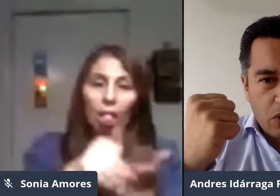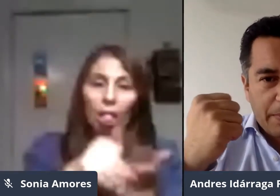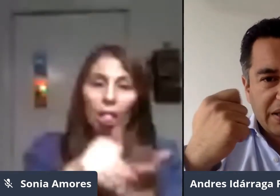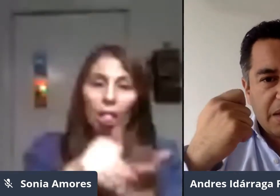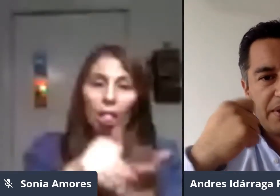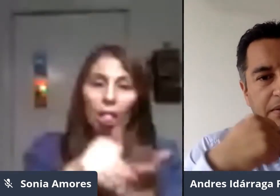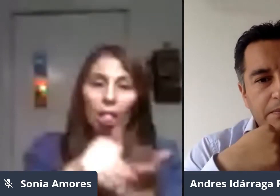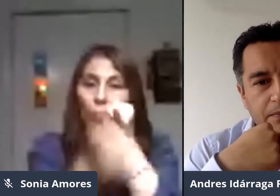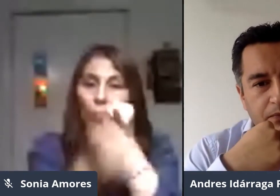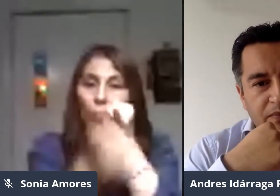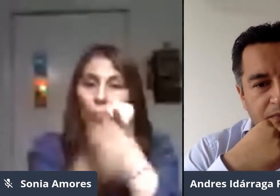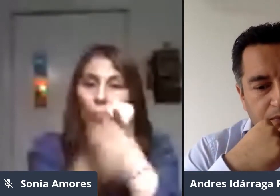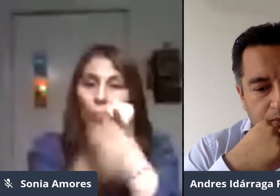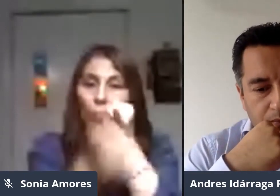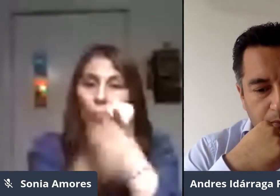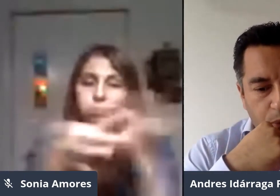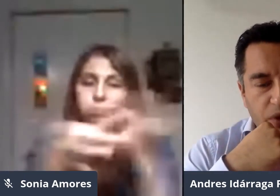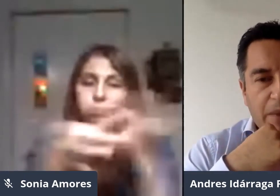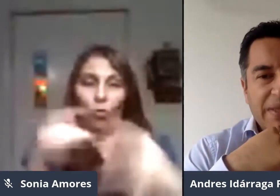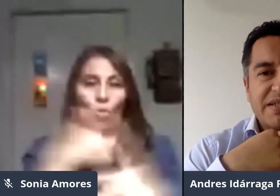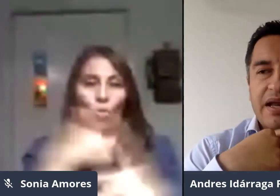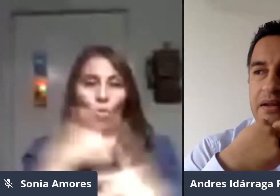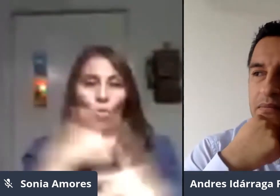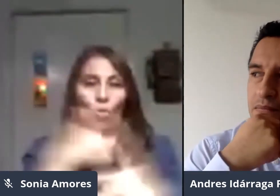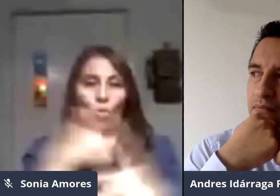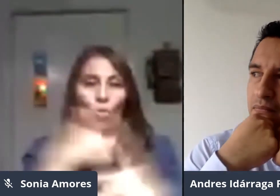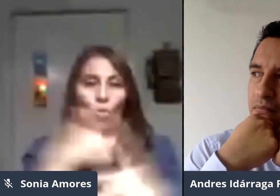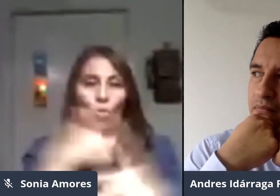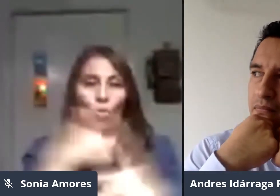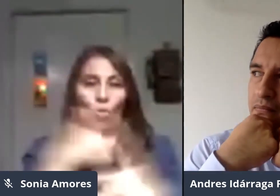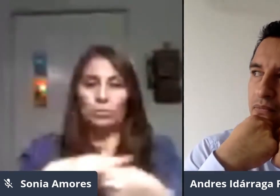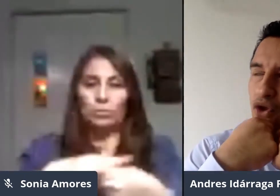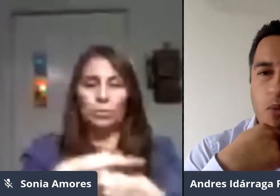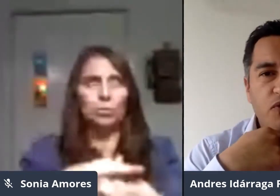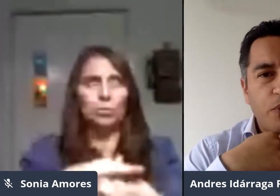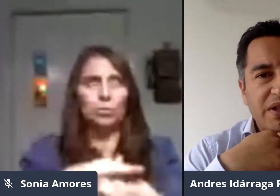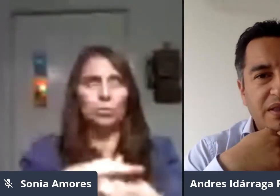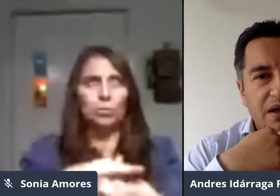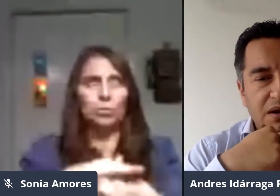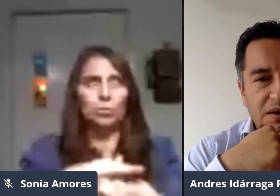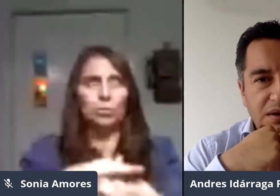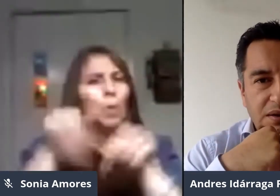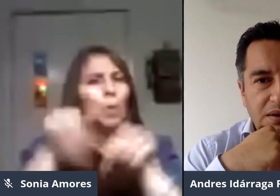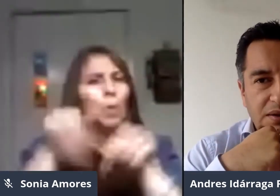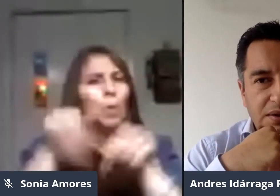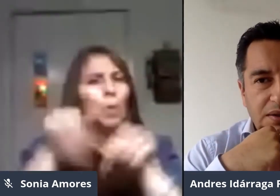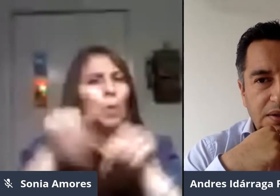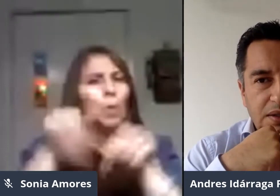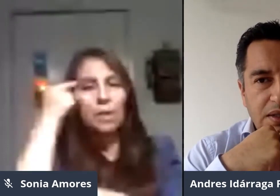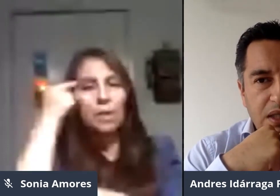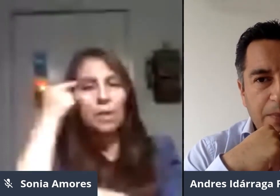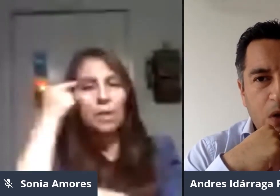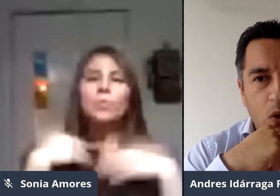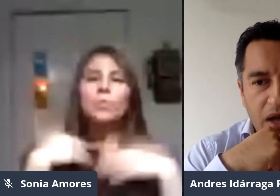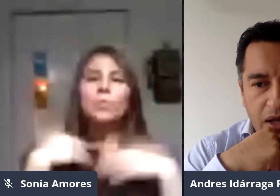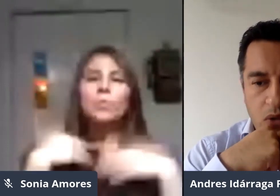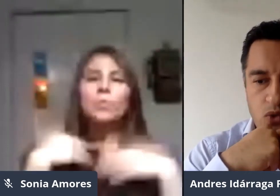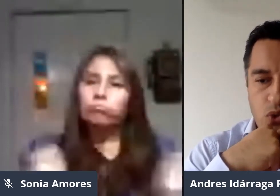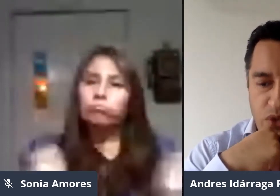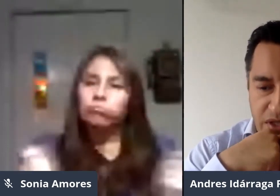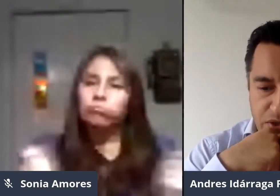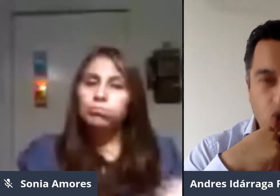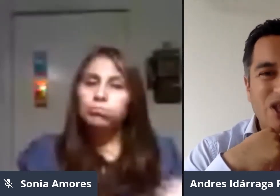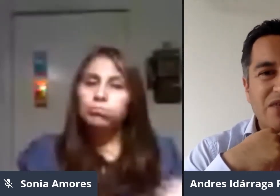se junta con la pandemia, podría pensar en cómo fomentar y